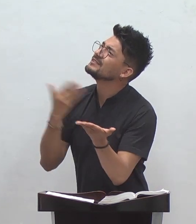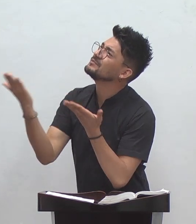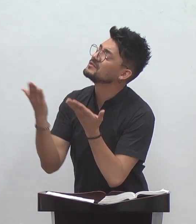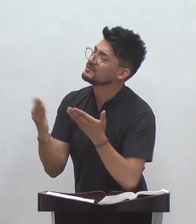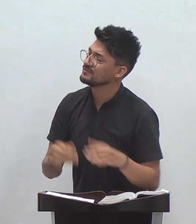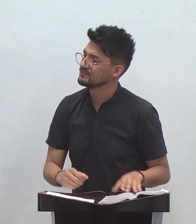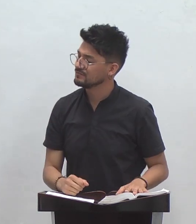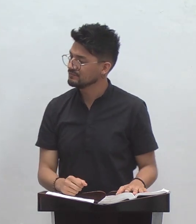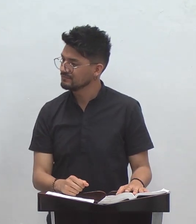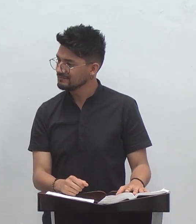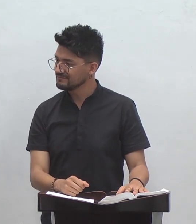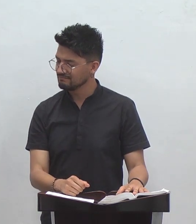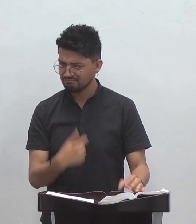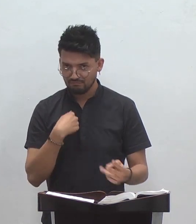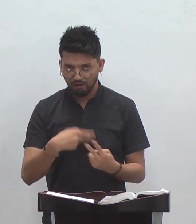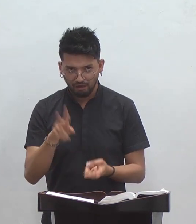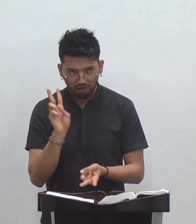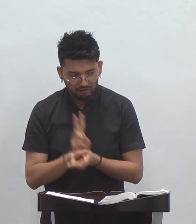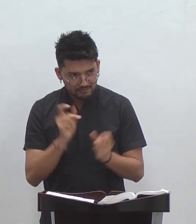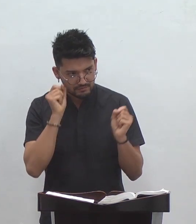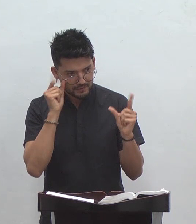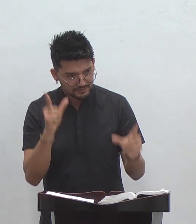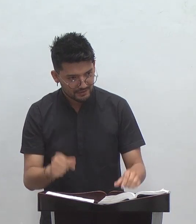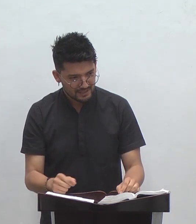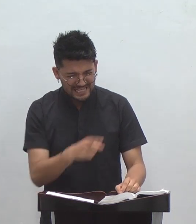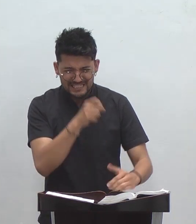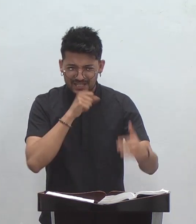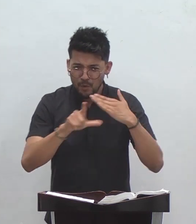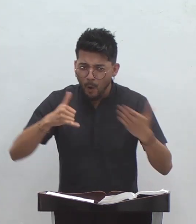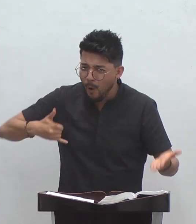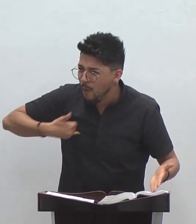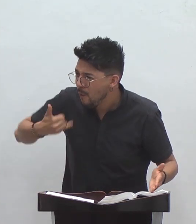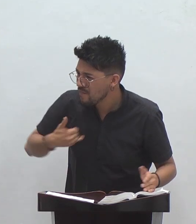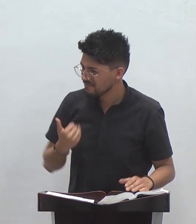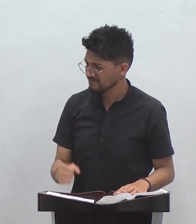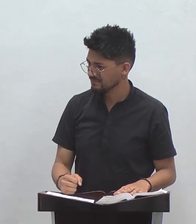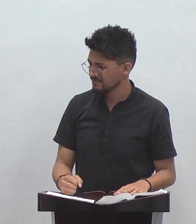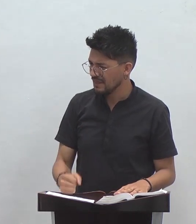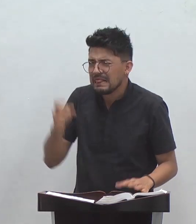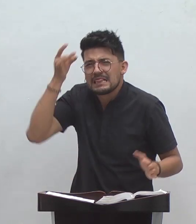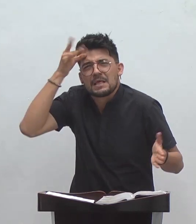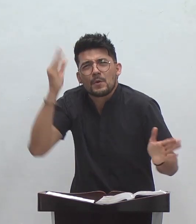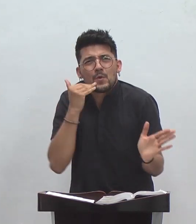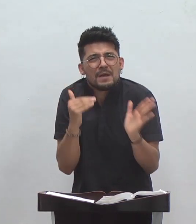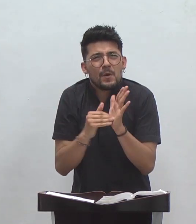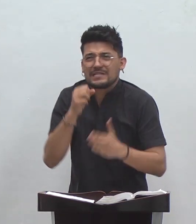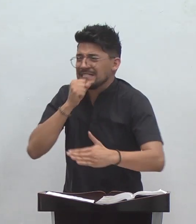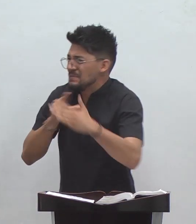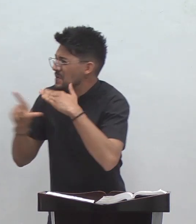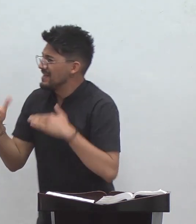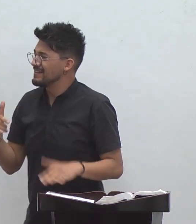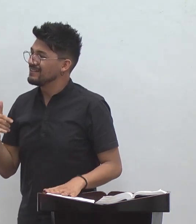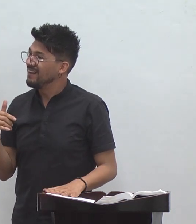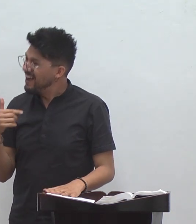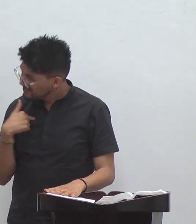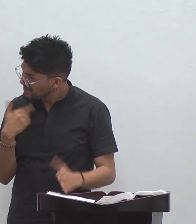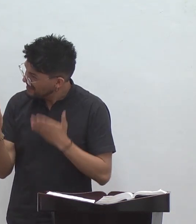estoy atento, háblame, estoy dispuesta a servirte. ¿Sabe qué me impacta de Samuel? que siendo muy joven y de pronto muy